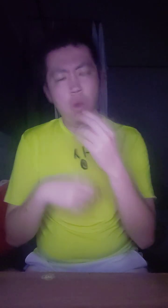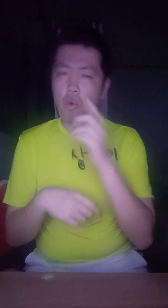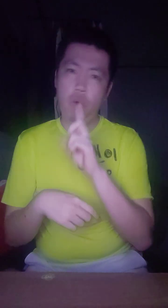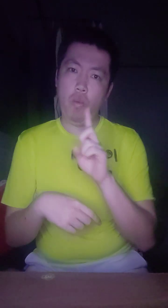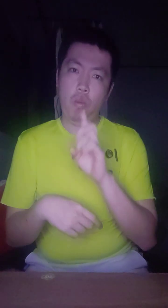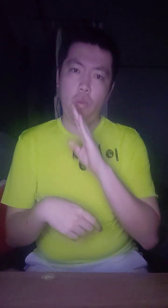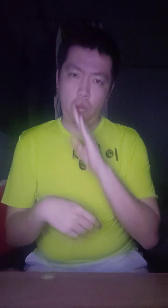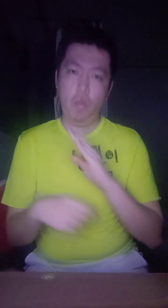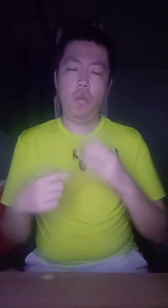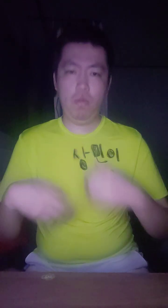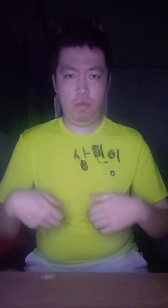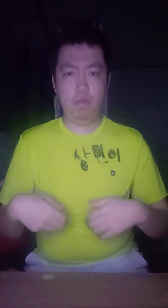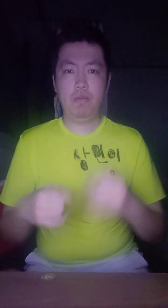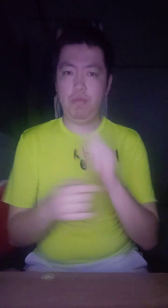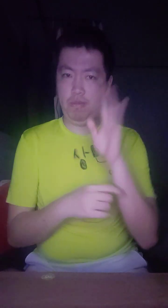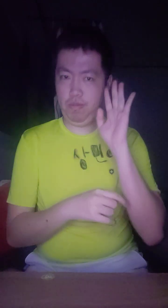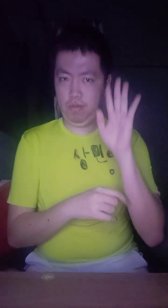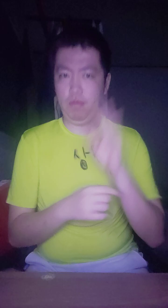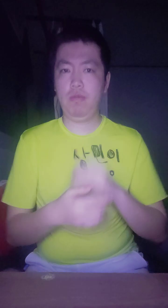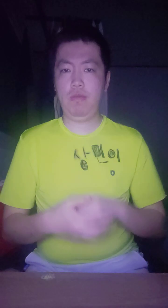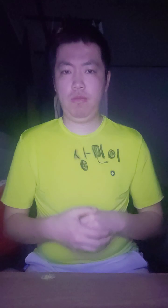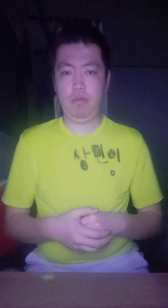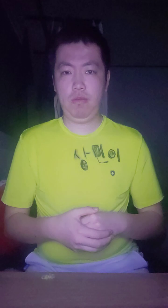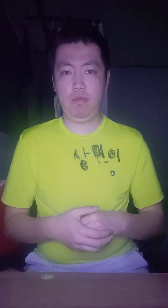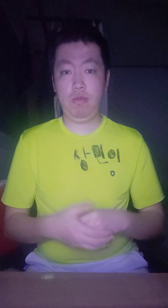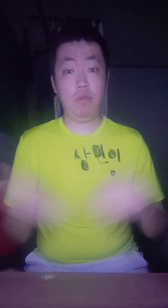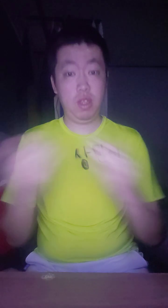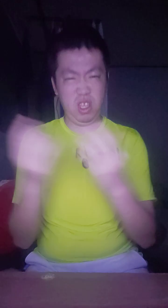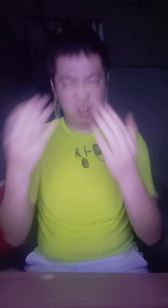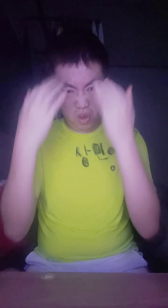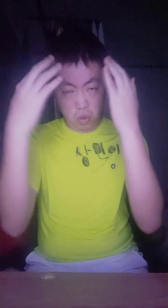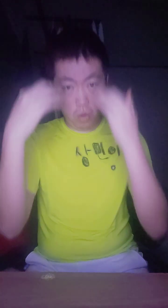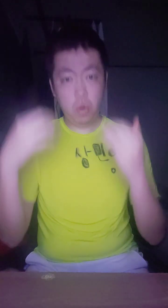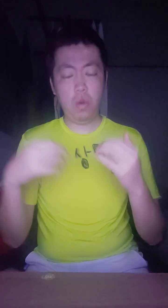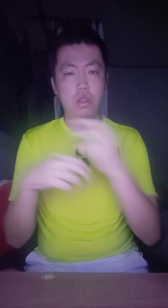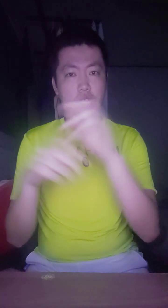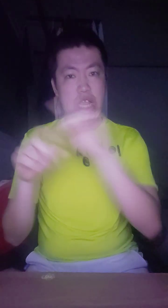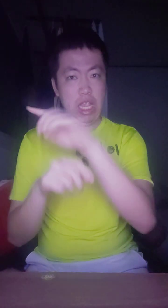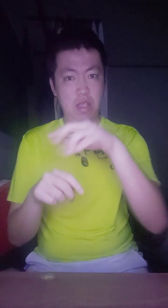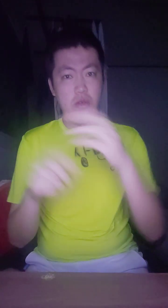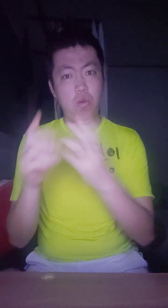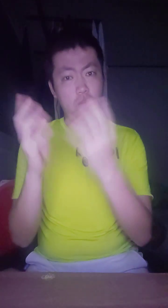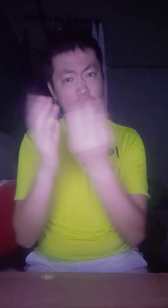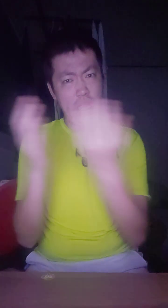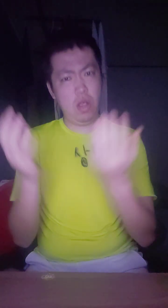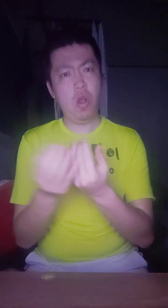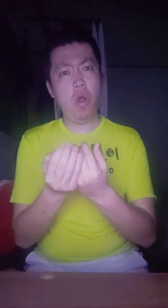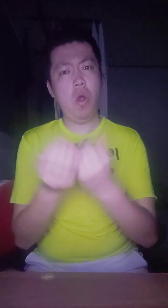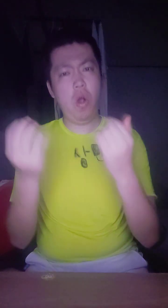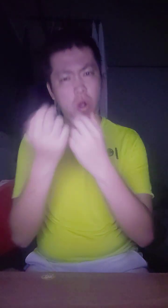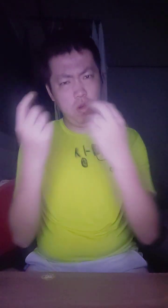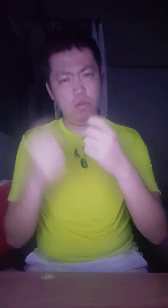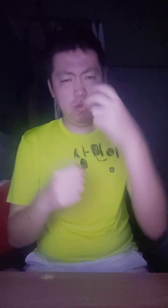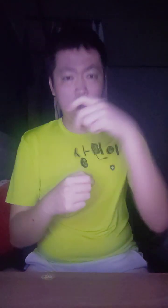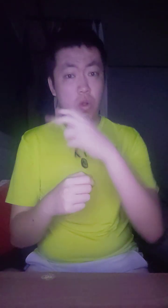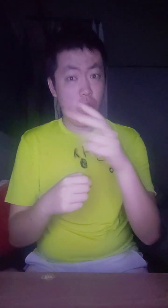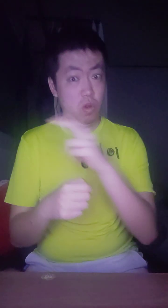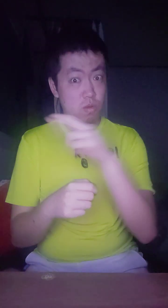동작하지 않았을까라고도 판단이 돼요. 계속되는 폭염으로 냉방기기 사용량이 폭증하면서 이번 달 광주 전남